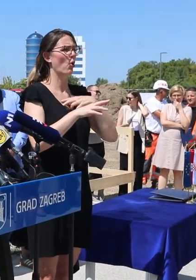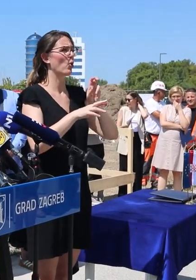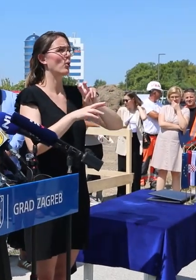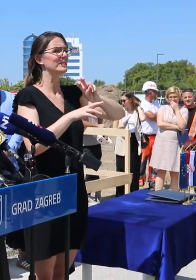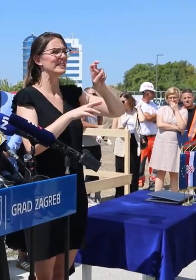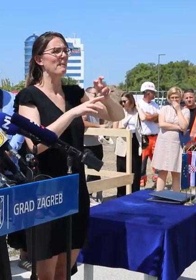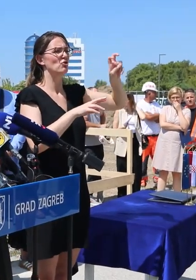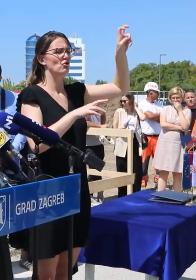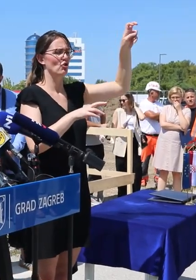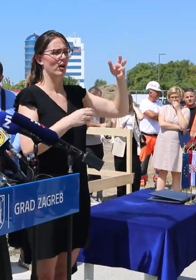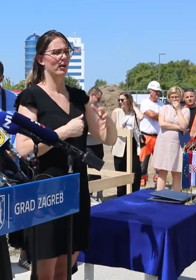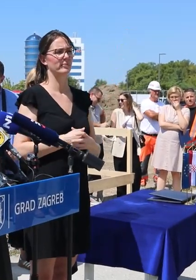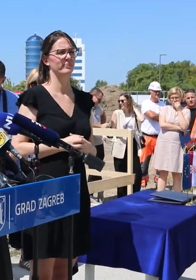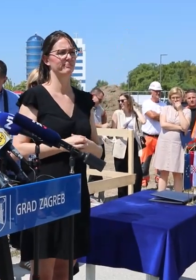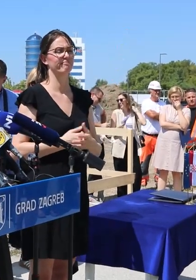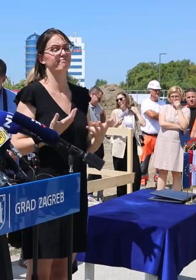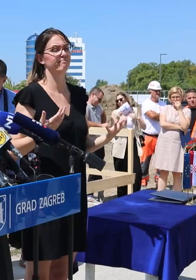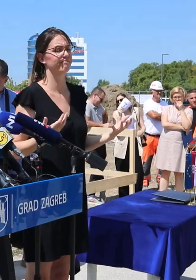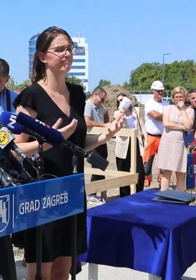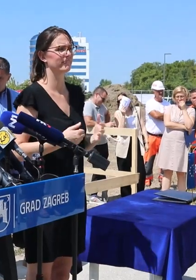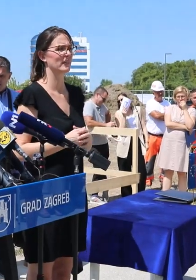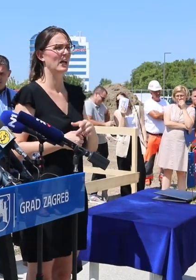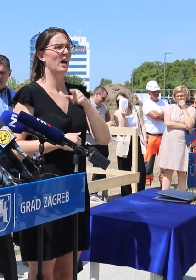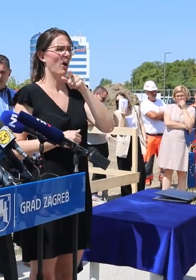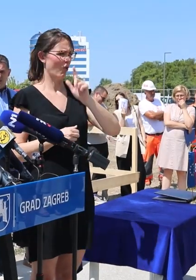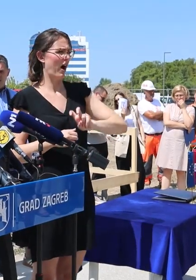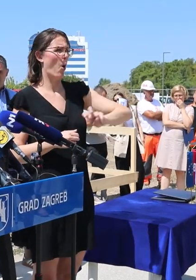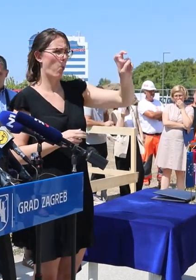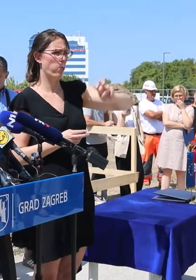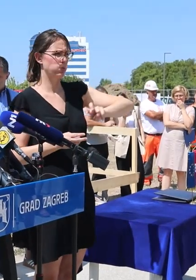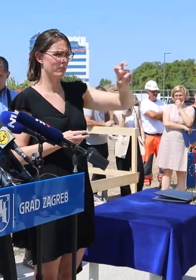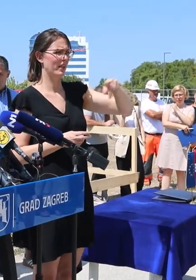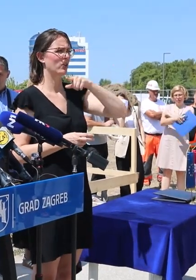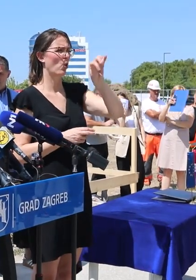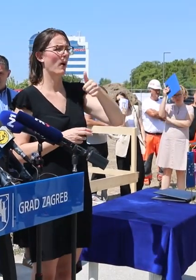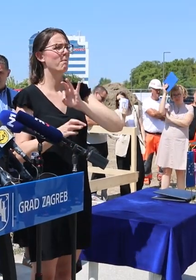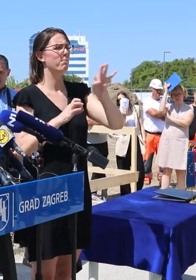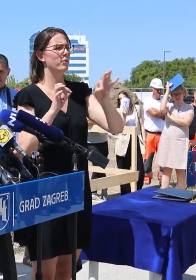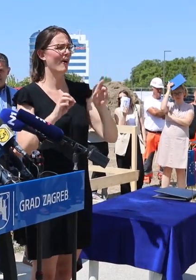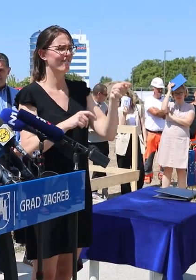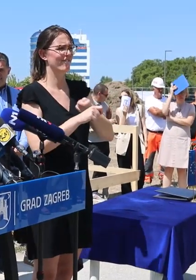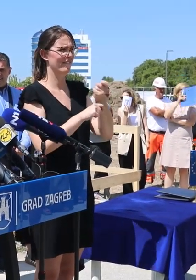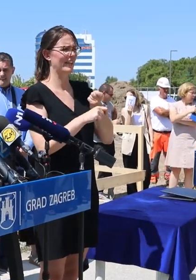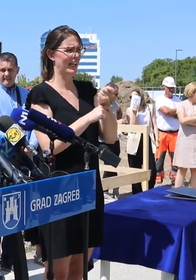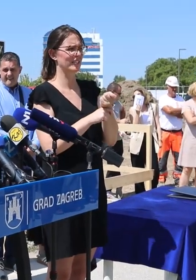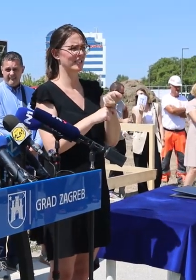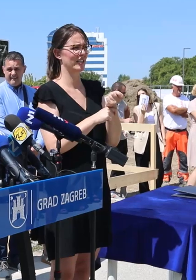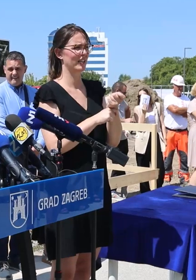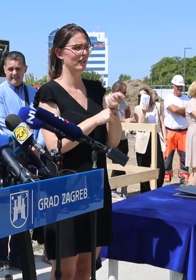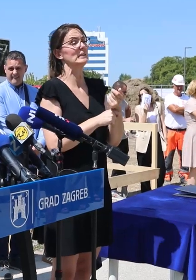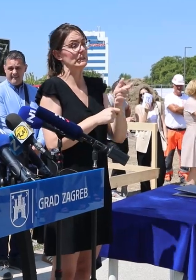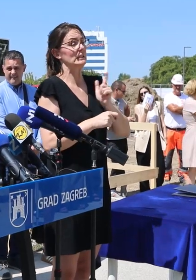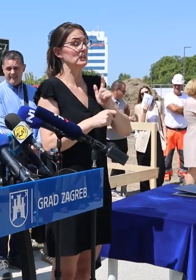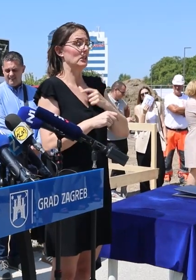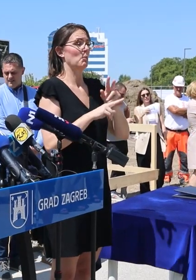godina. Pa kao prvo, znači, kad govorimo o uspinjači, radi se o projektu koji je financiran, koji se